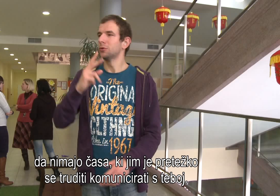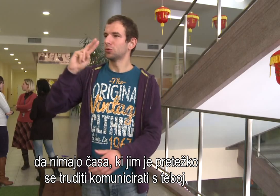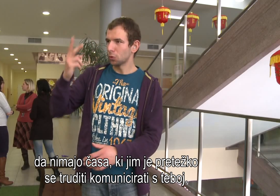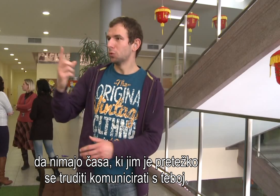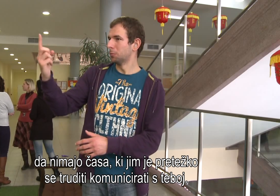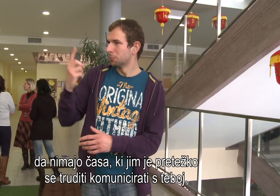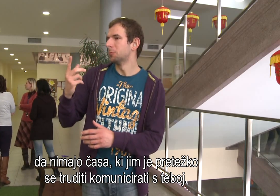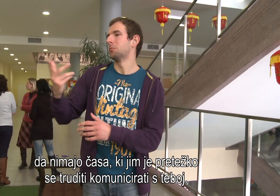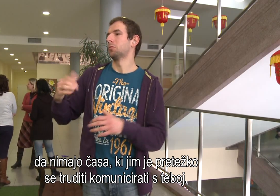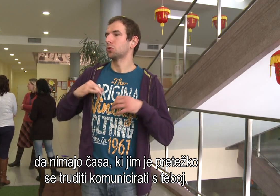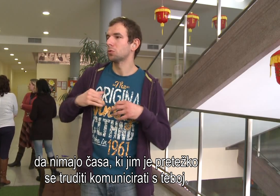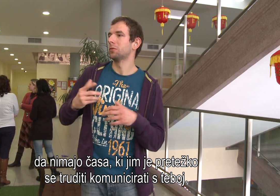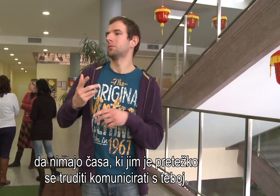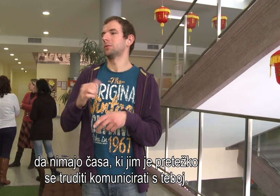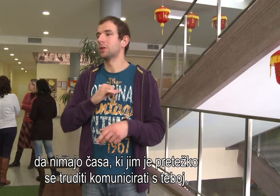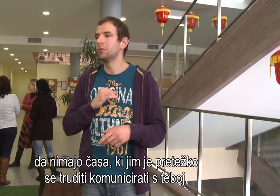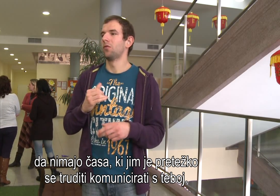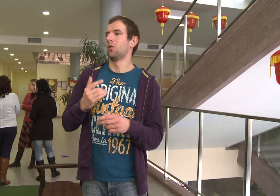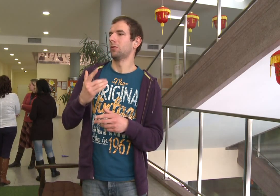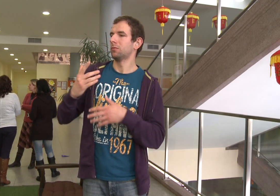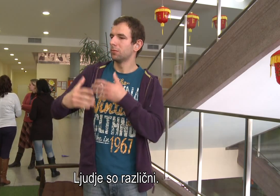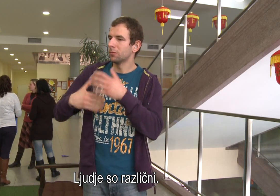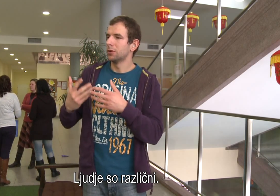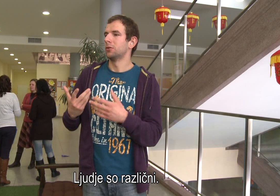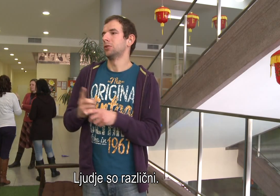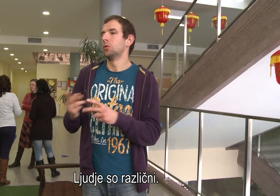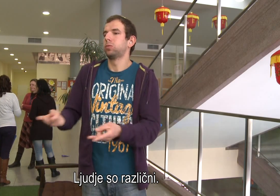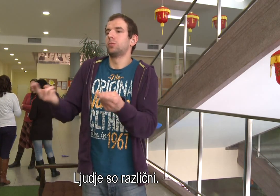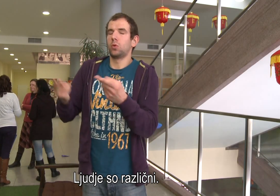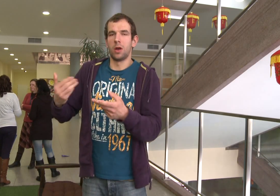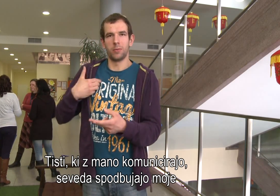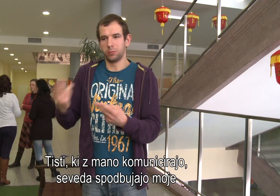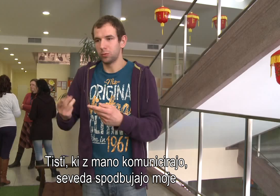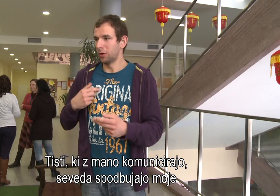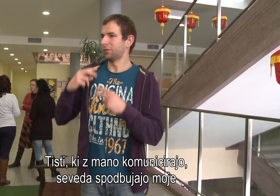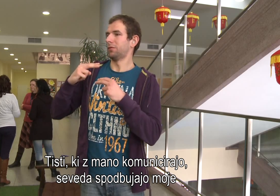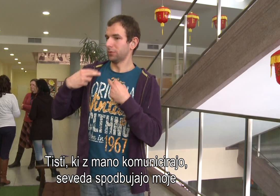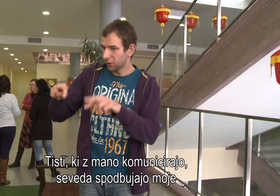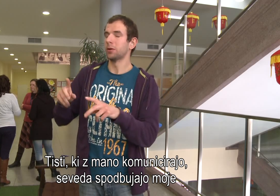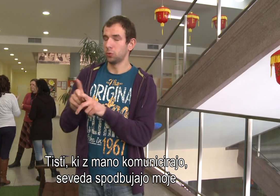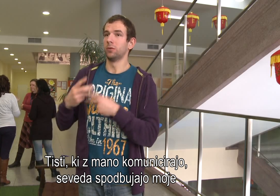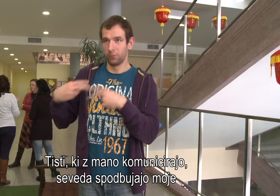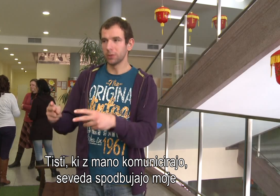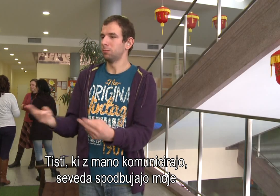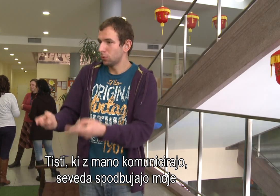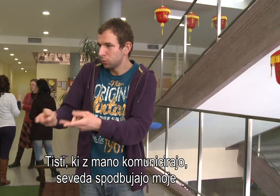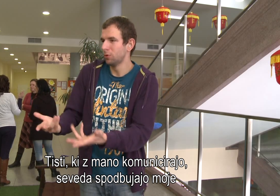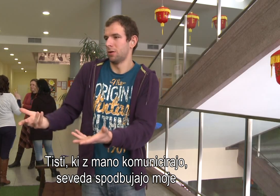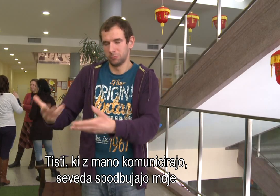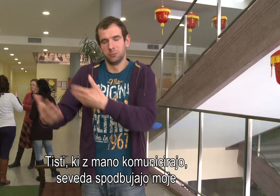vse skupaj se truditi komunicirati s teboj, tako da ljudje so različni. Nekateri ja, tisti, ki z mano